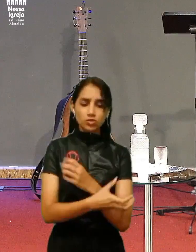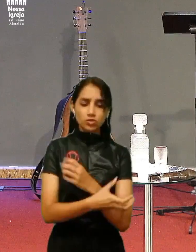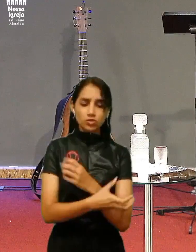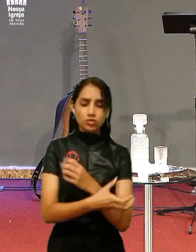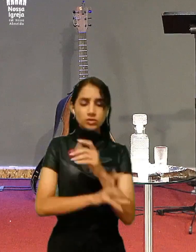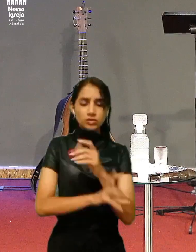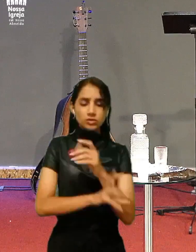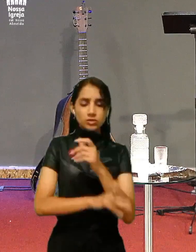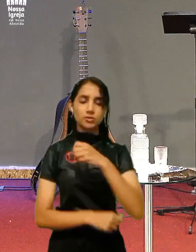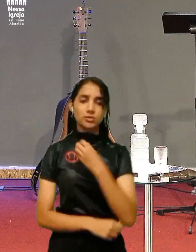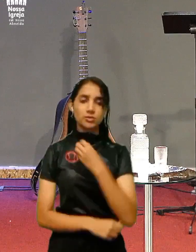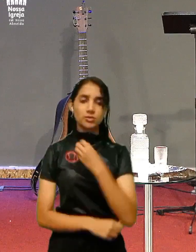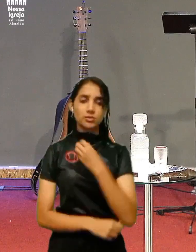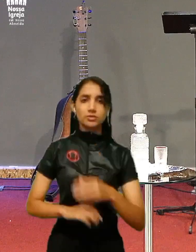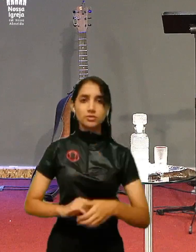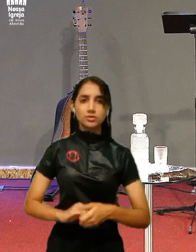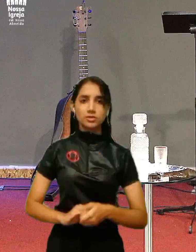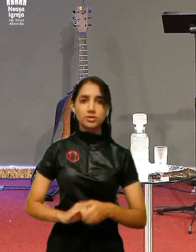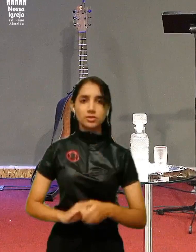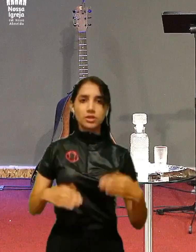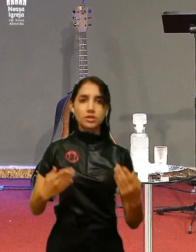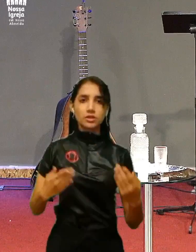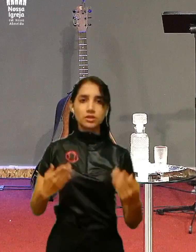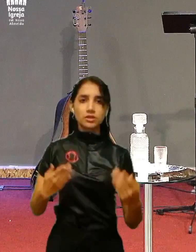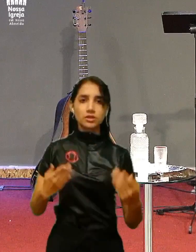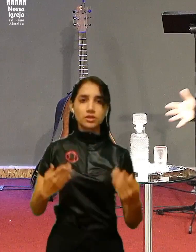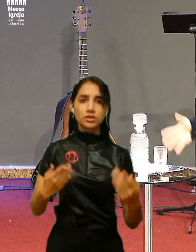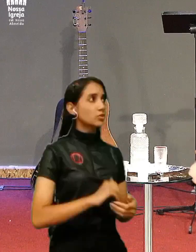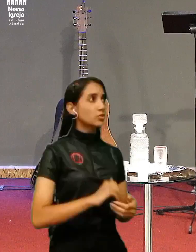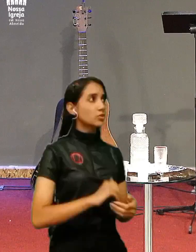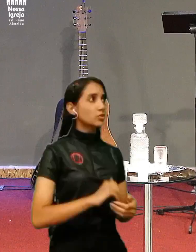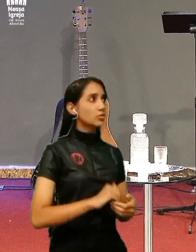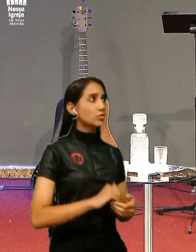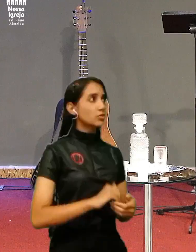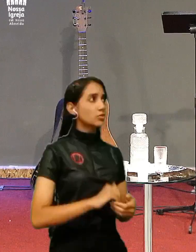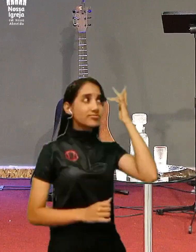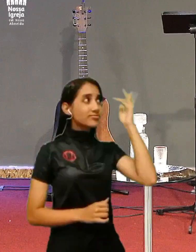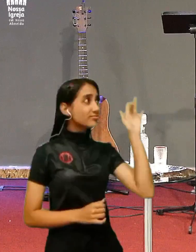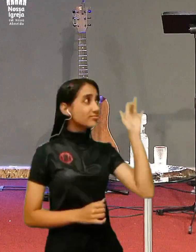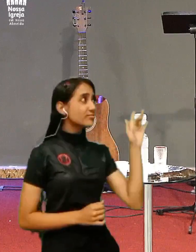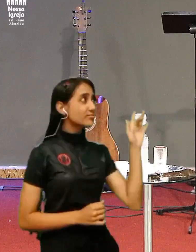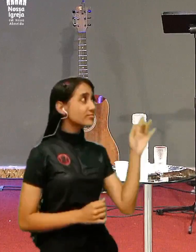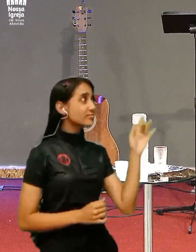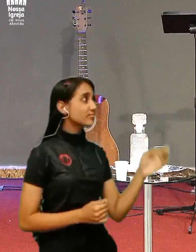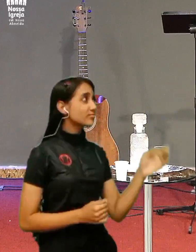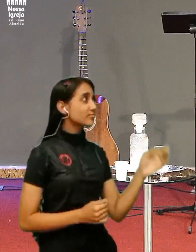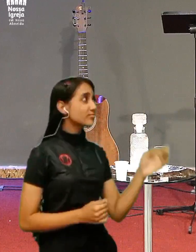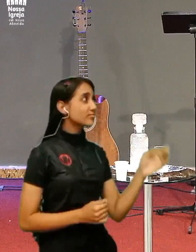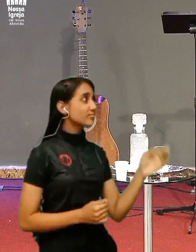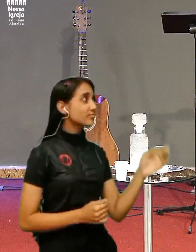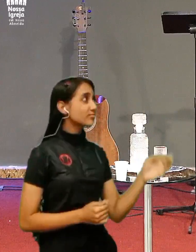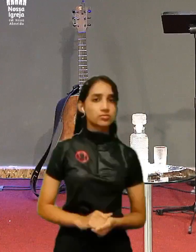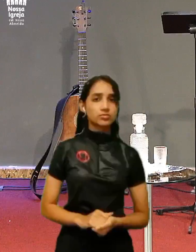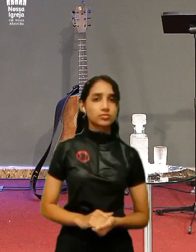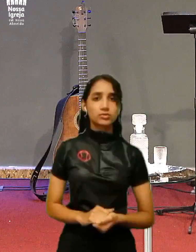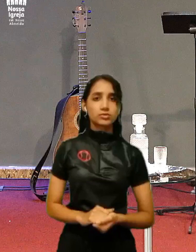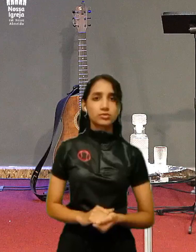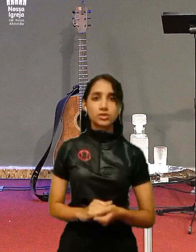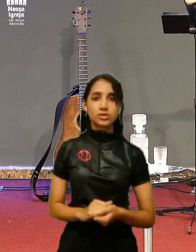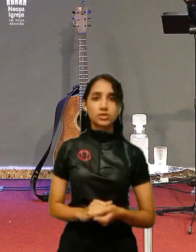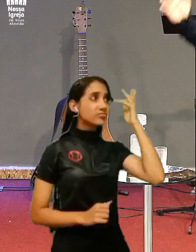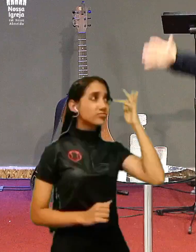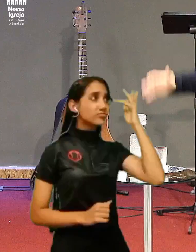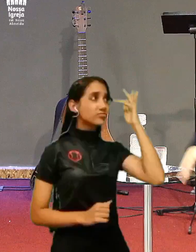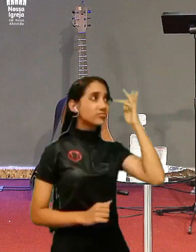vida inteira sofrendo, vendo tanta coisa horrorosa. E o próprio profeta diz: eu não sei, Senhor,